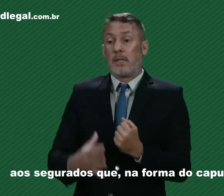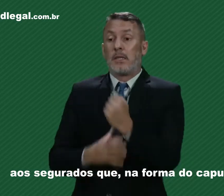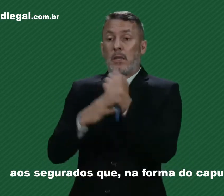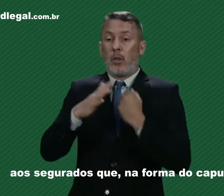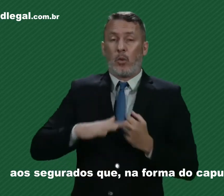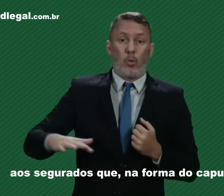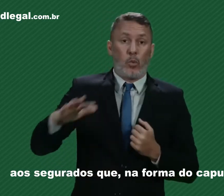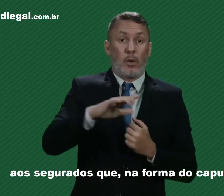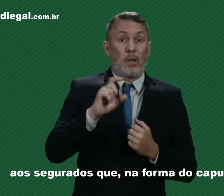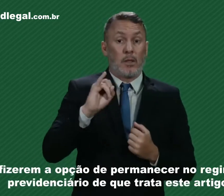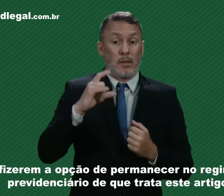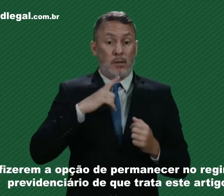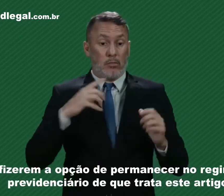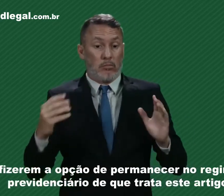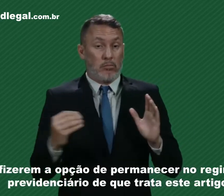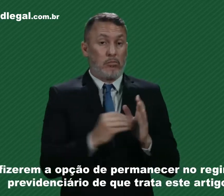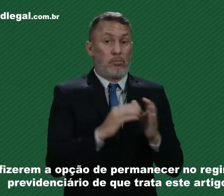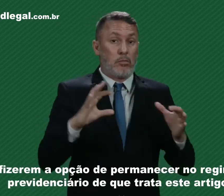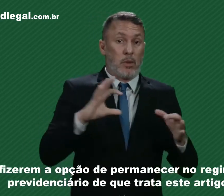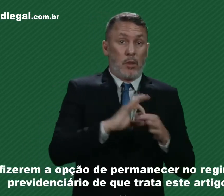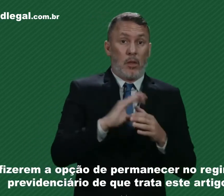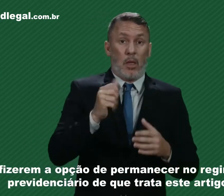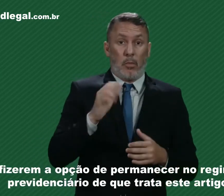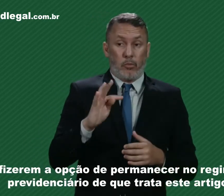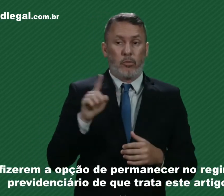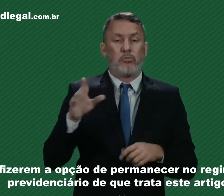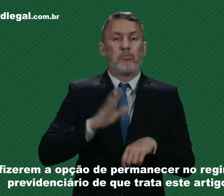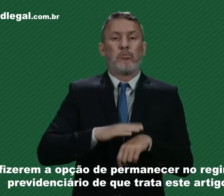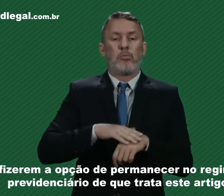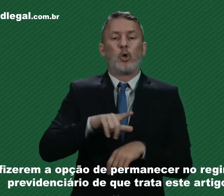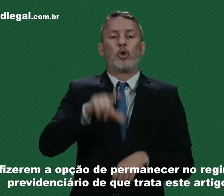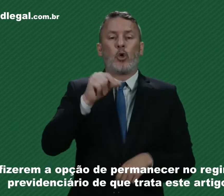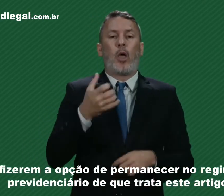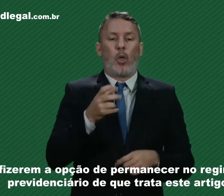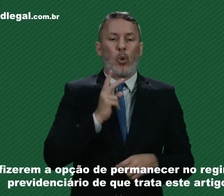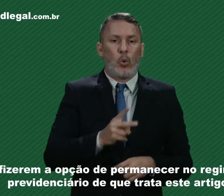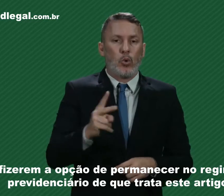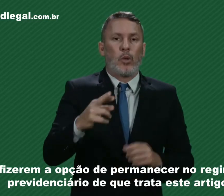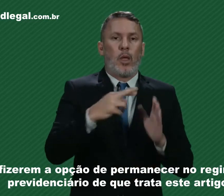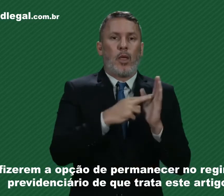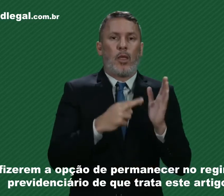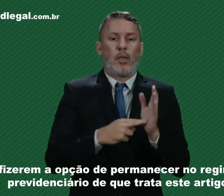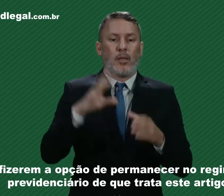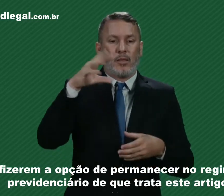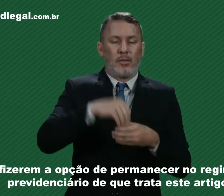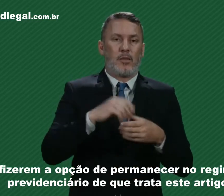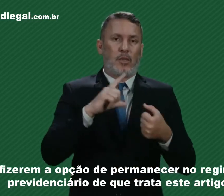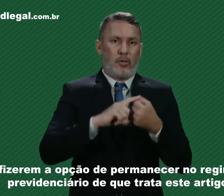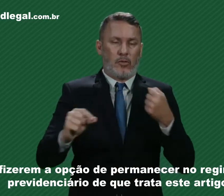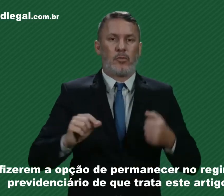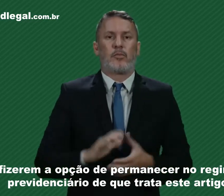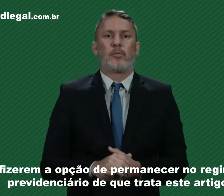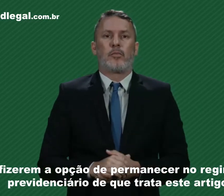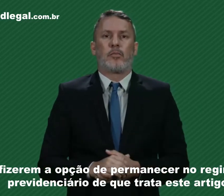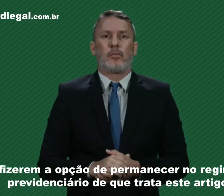na forma do caput, fizerem a opção de permanecer no regime previdenciário de que trata este